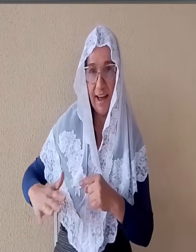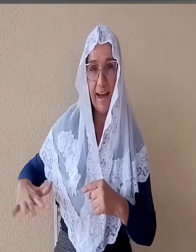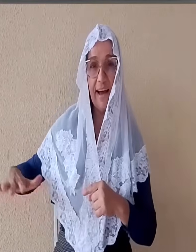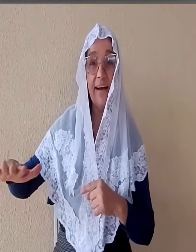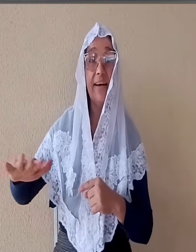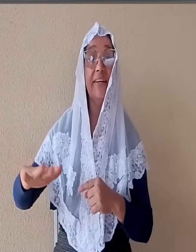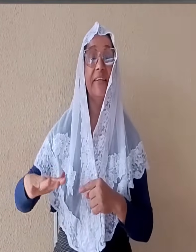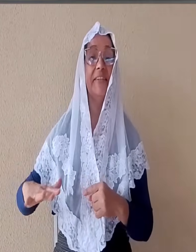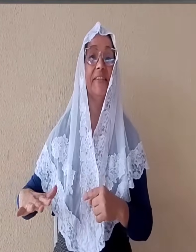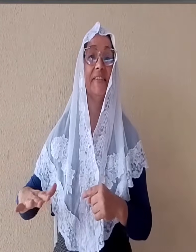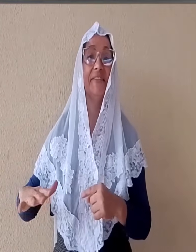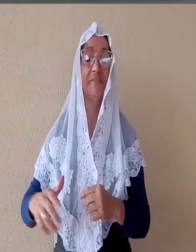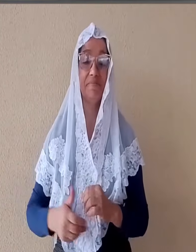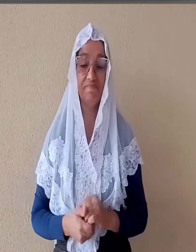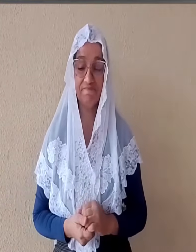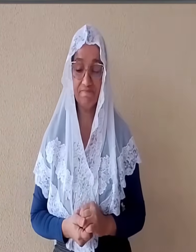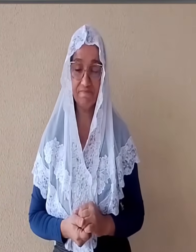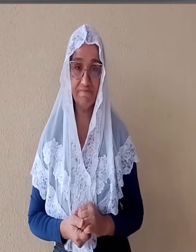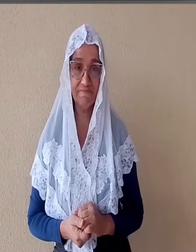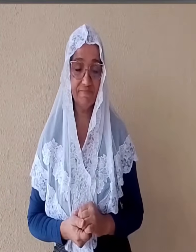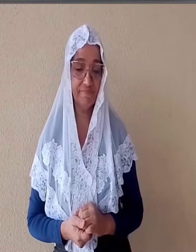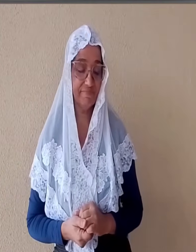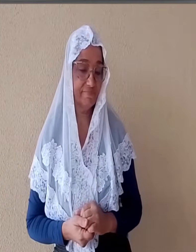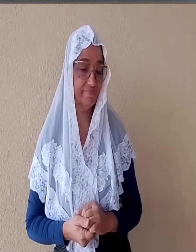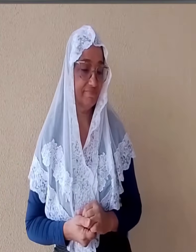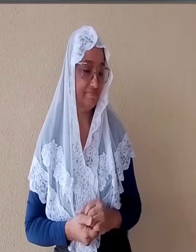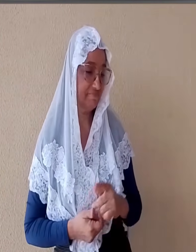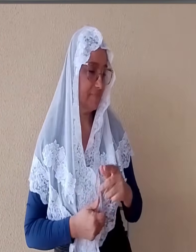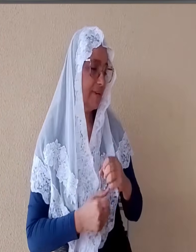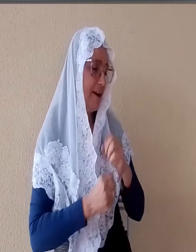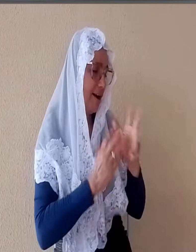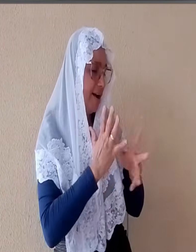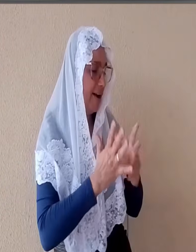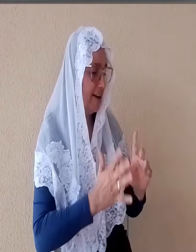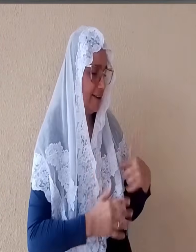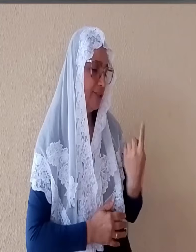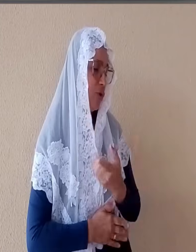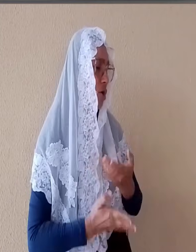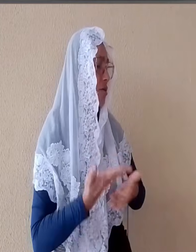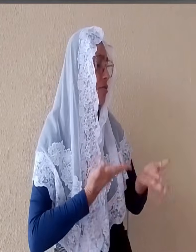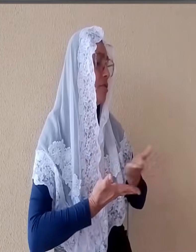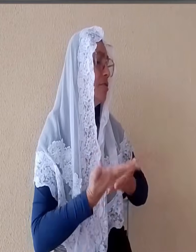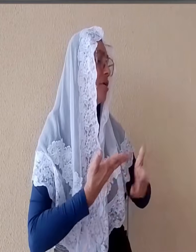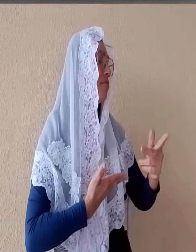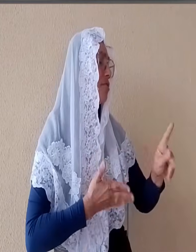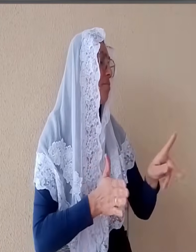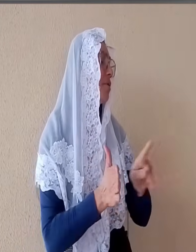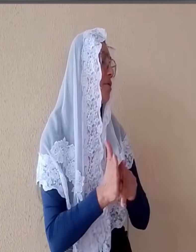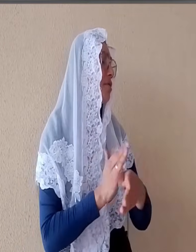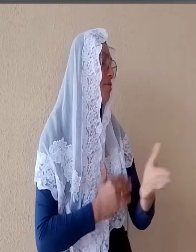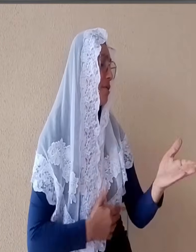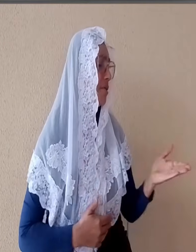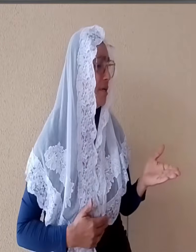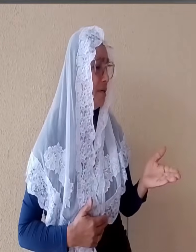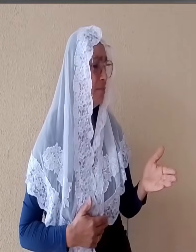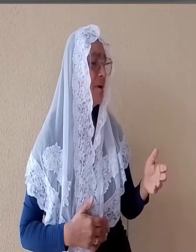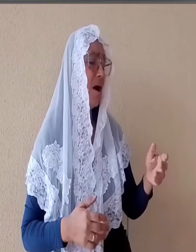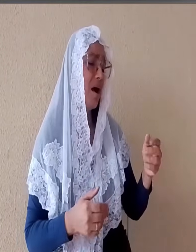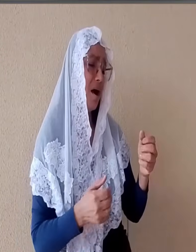dize-lhes: nós somos vossos servos. Fazeis isso, pois agora concerto conosco. Este nosso pão